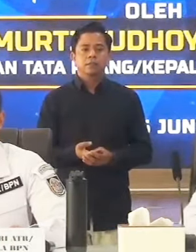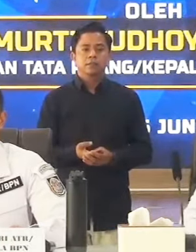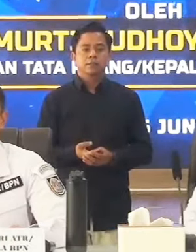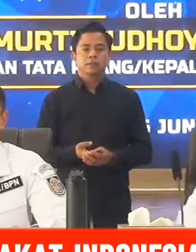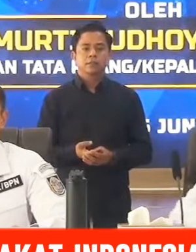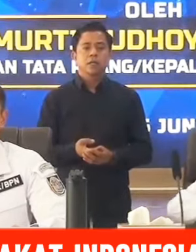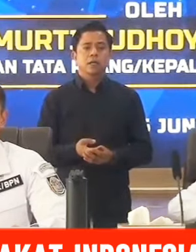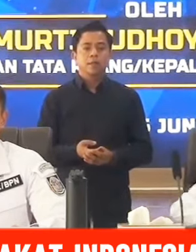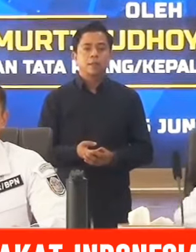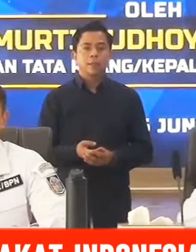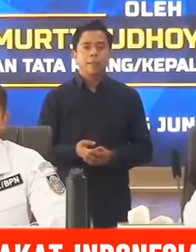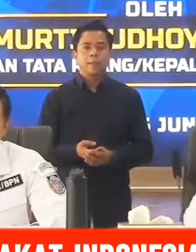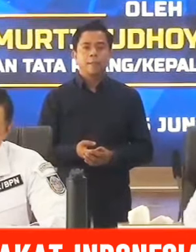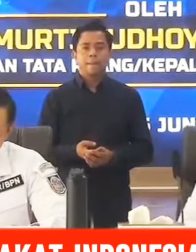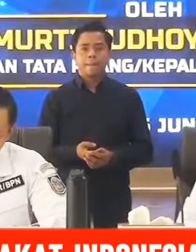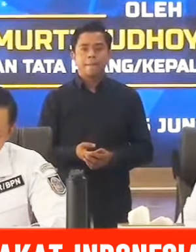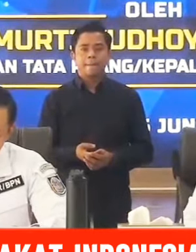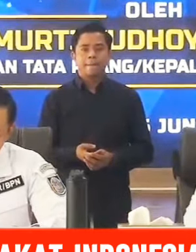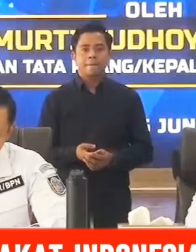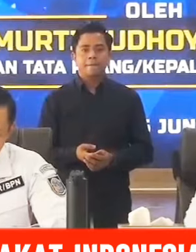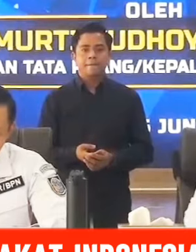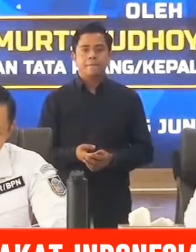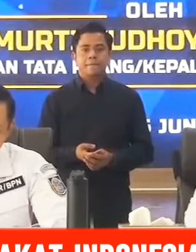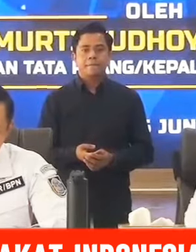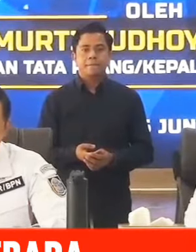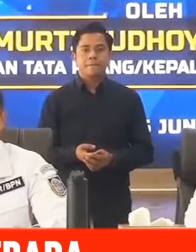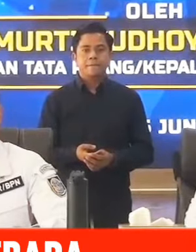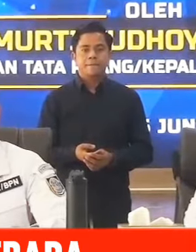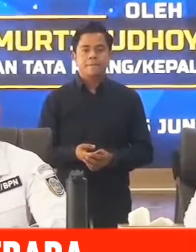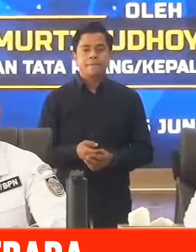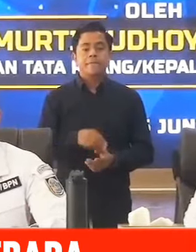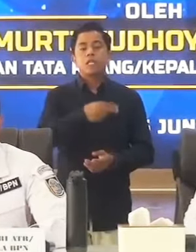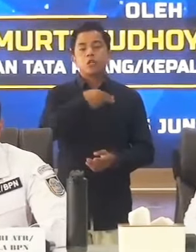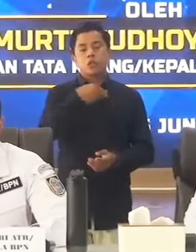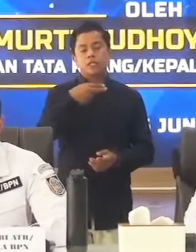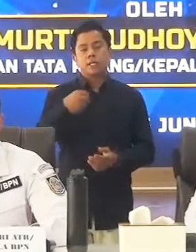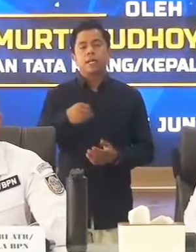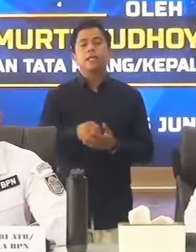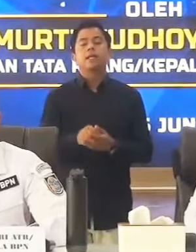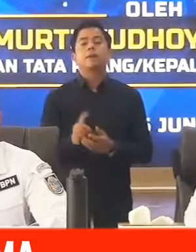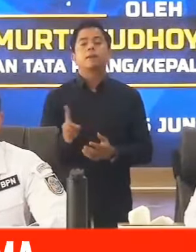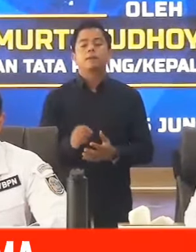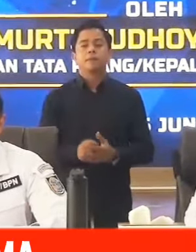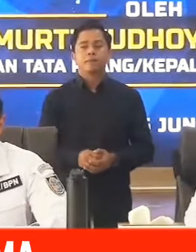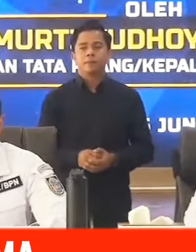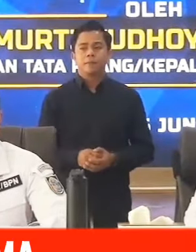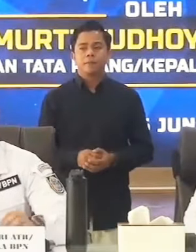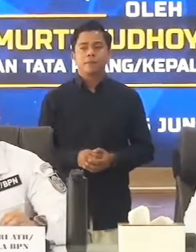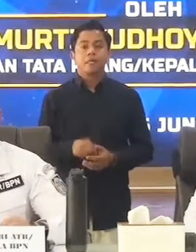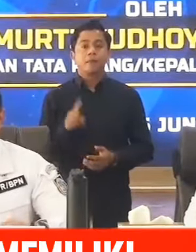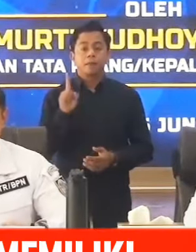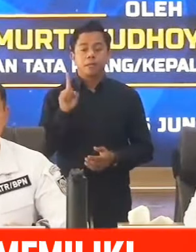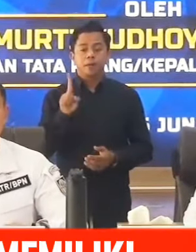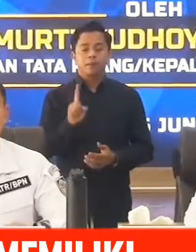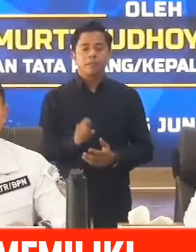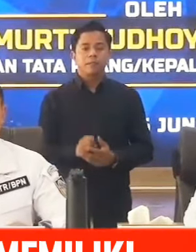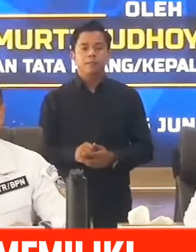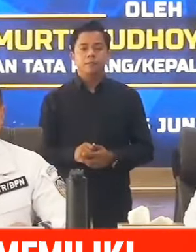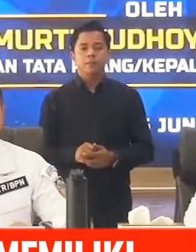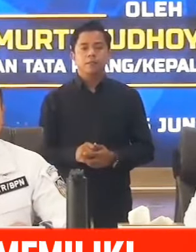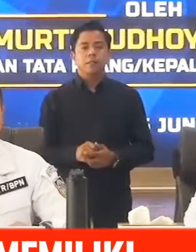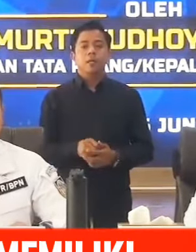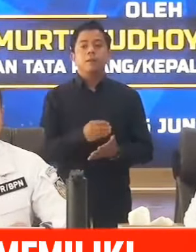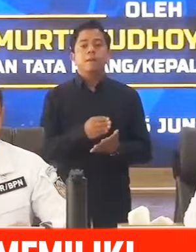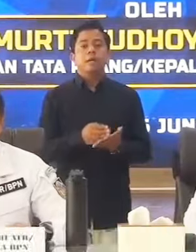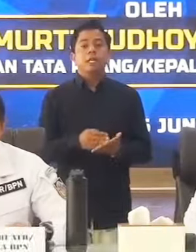didengar dan dipahami oleh masyarakat Indonesia di mana pun berada. Yang pertama, bagi yang